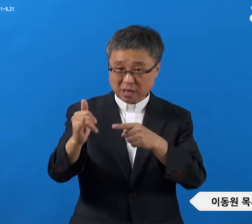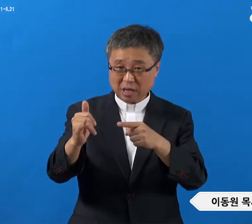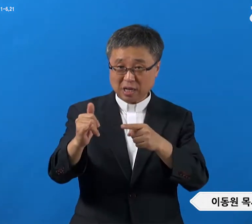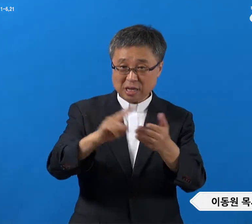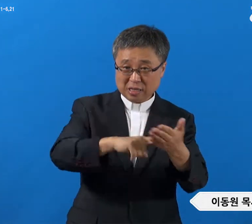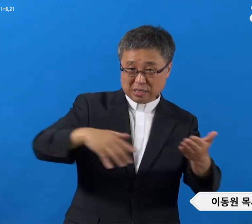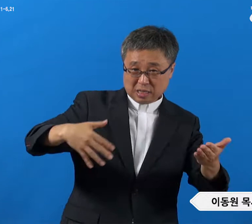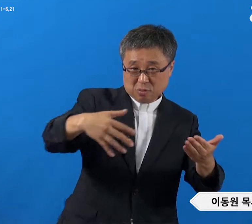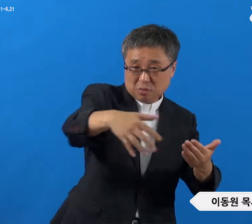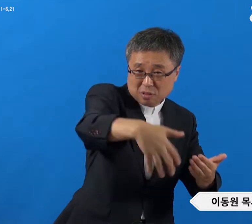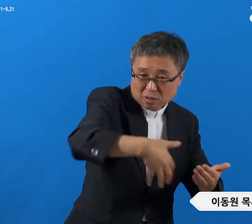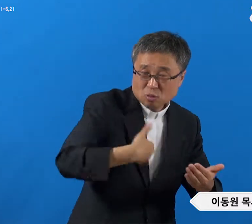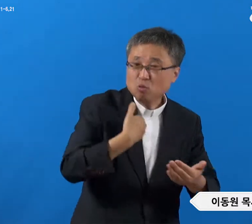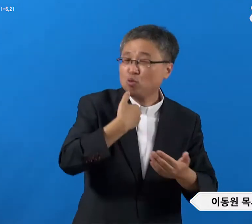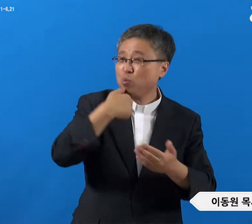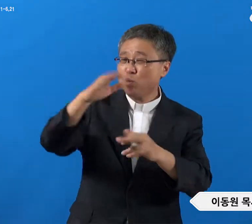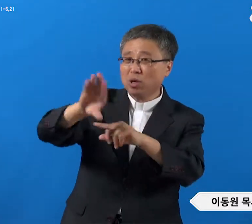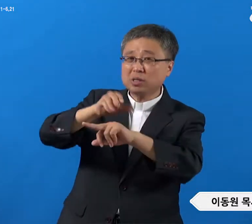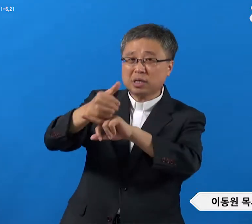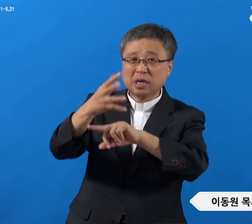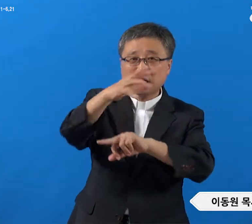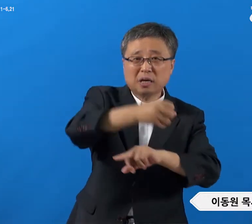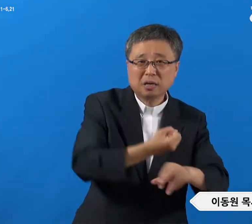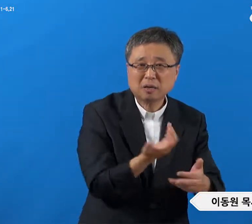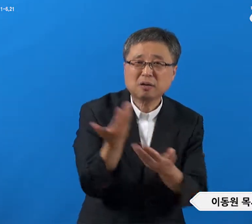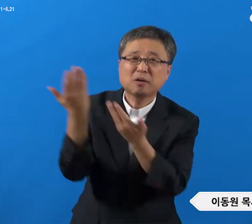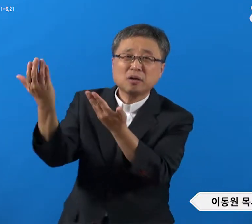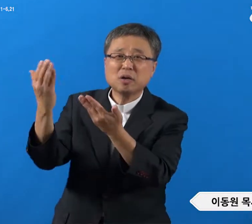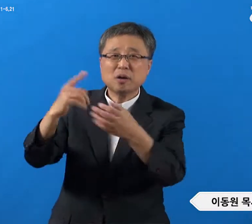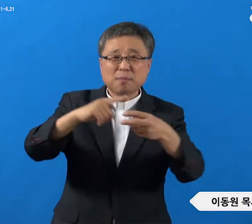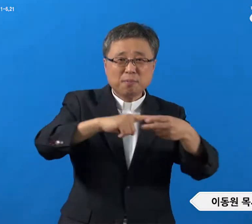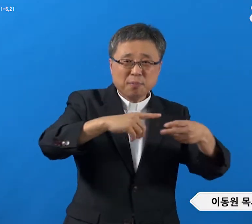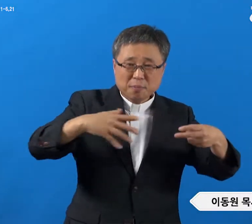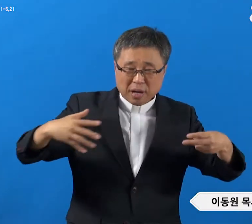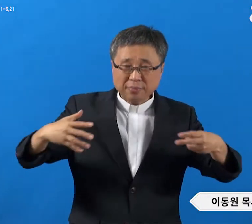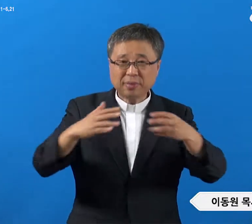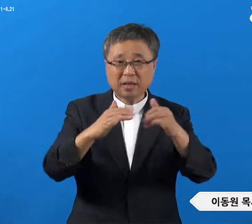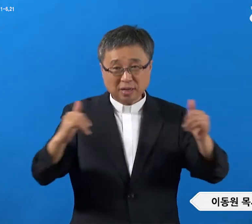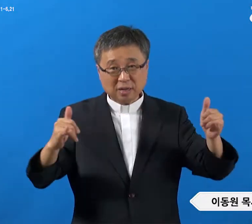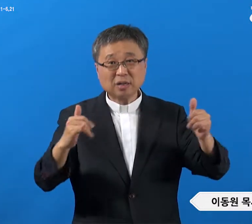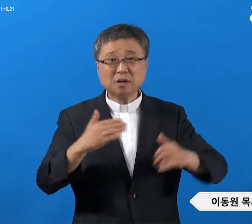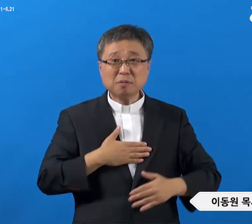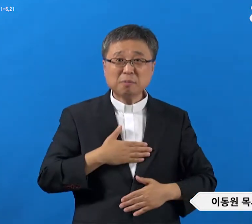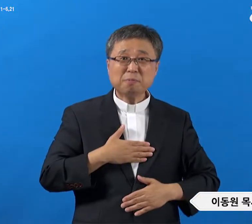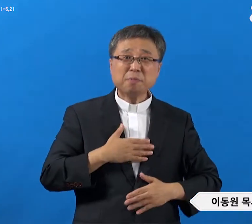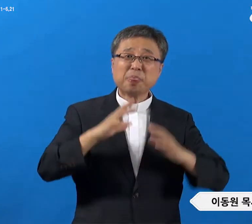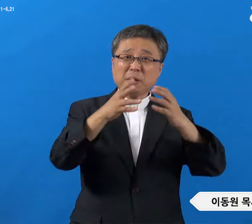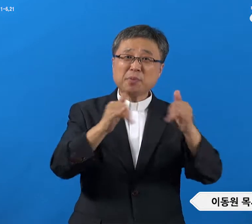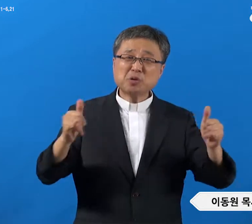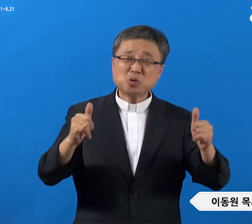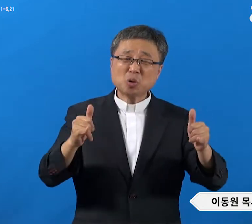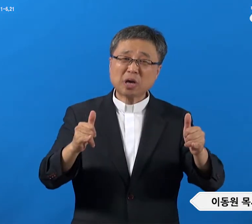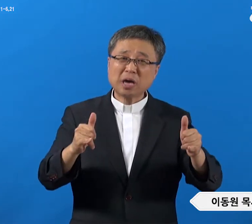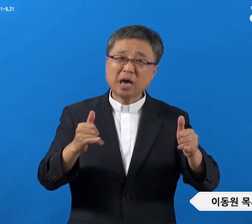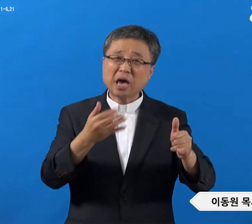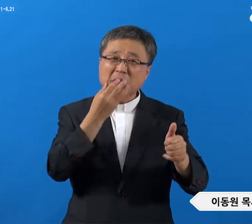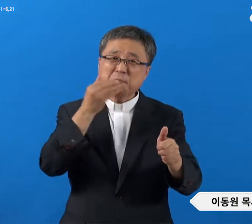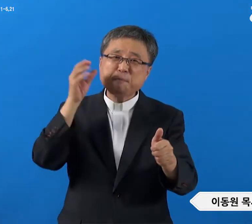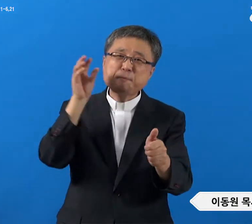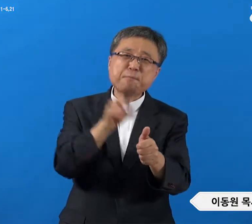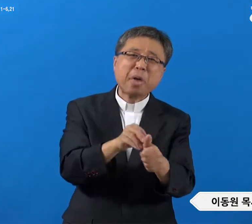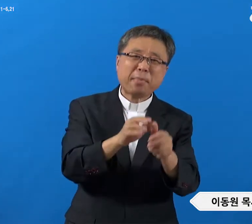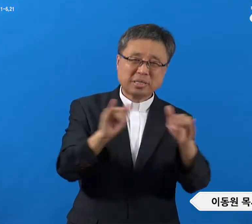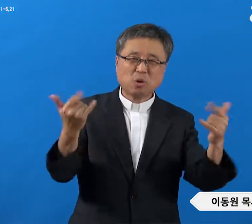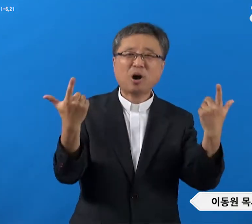갖다 바치는 사람이었어요. 유대인들의 입장에서 마태는 민족 반역자라는 불명예스러운 칭호가